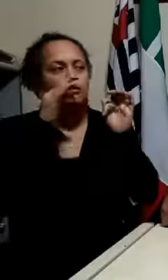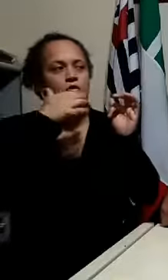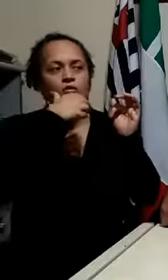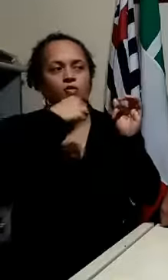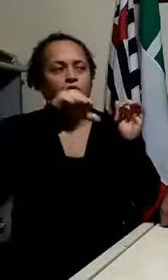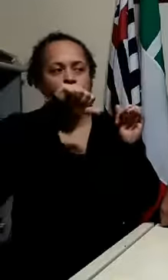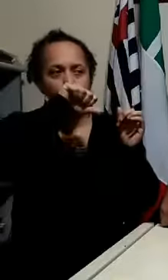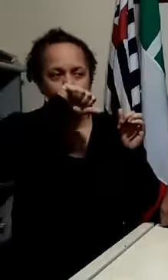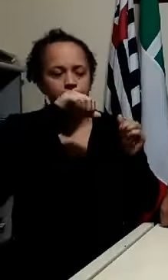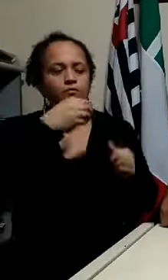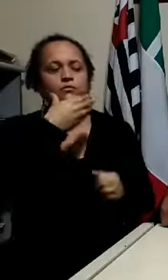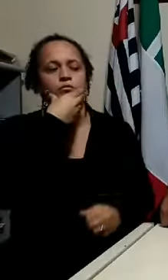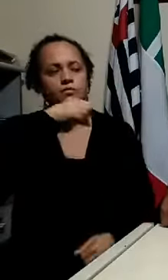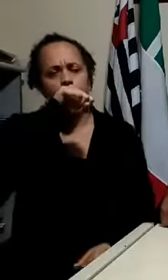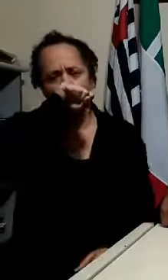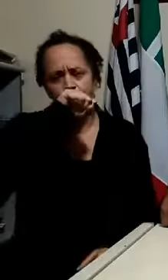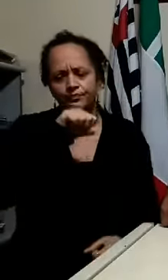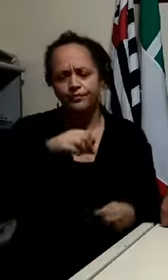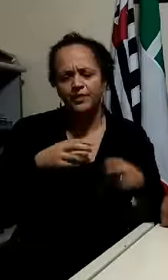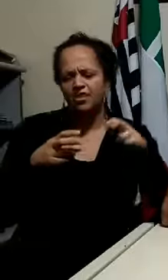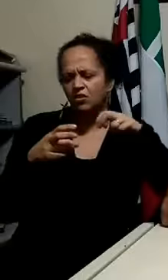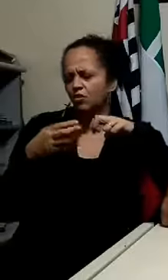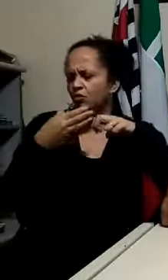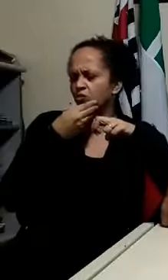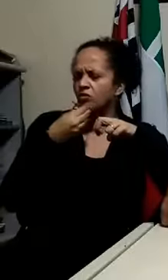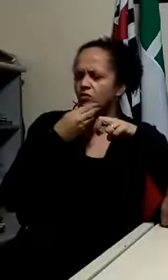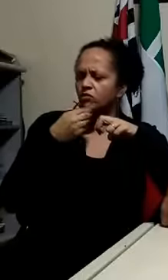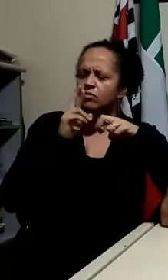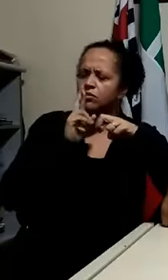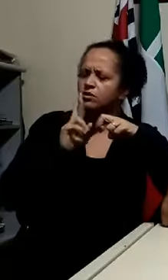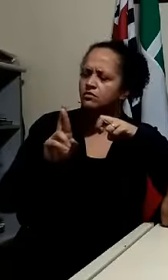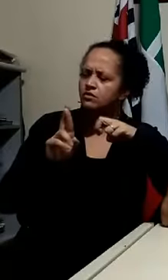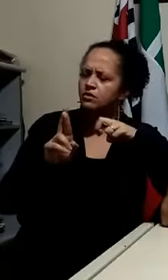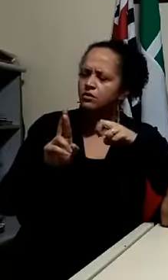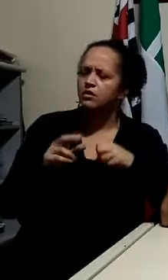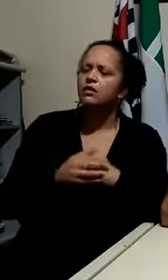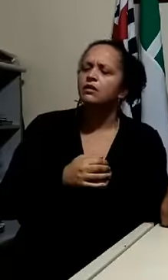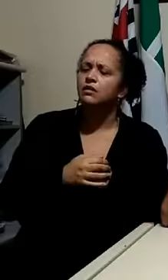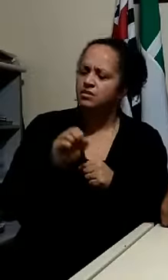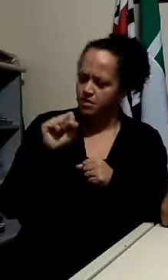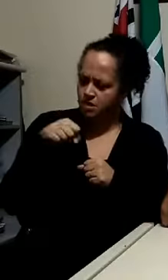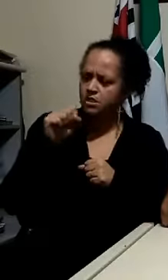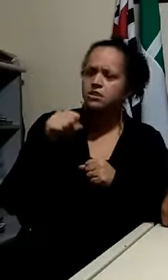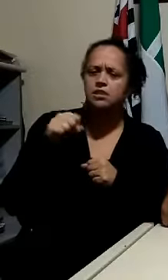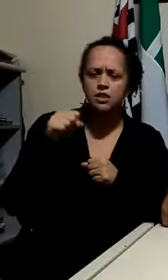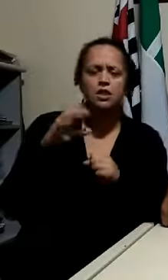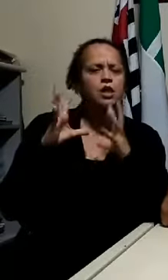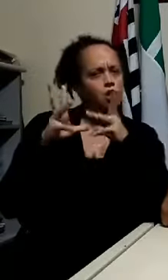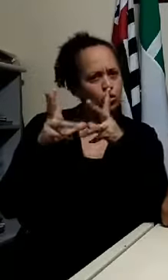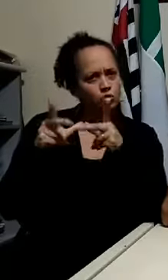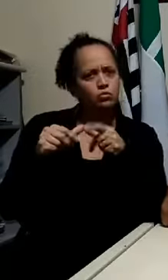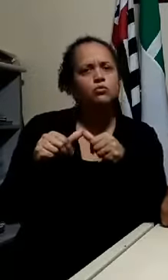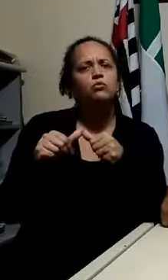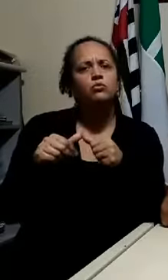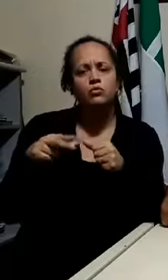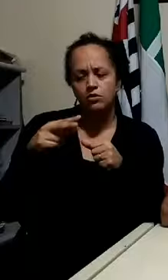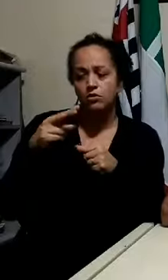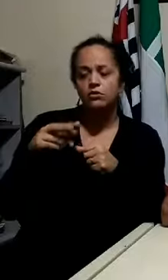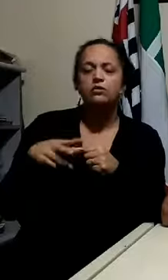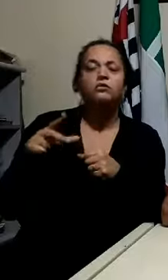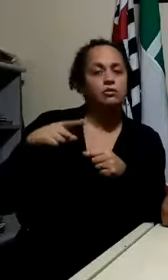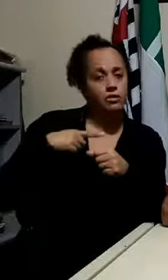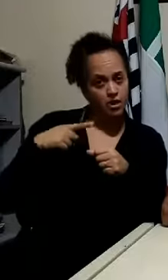rapaz respondeu: mestre, tudo isso eu tenho observado desde a minha juventude.